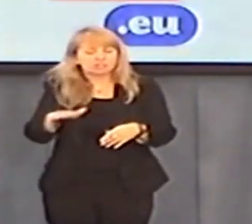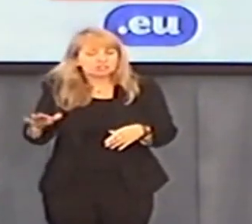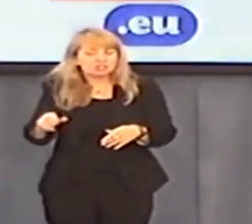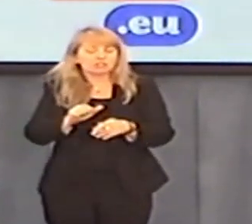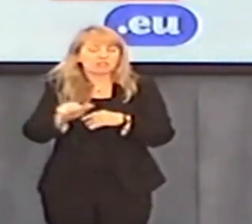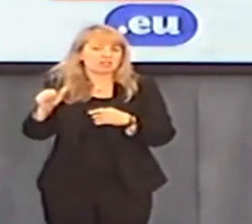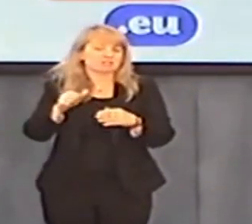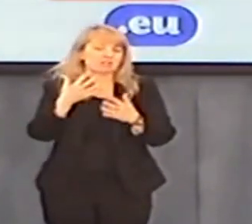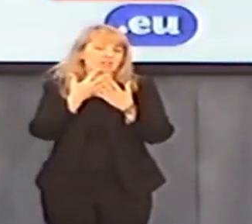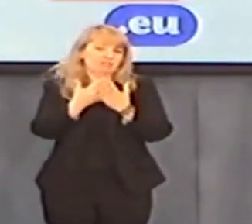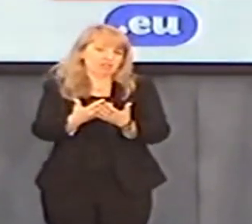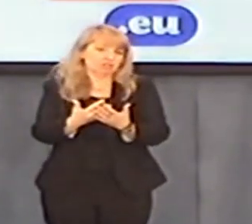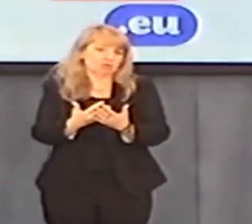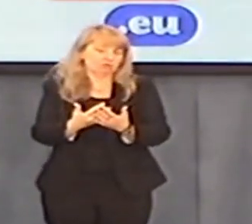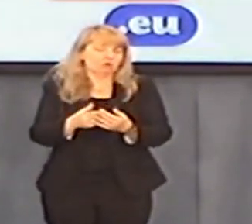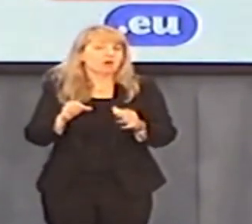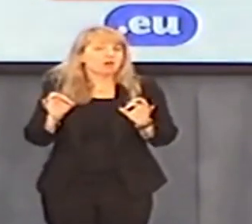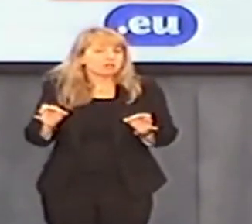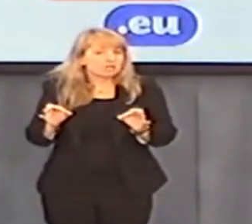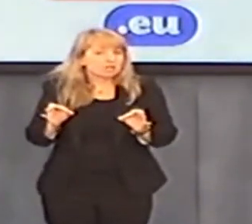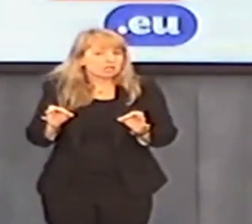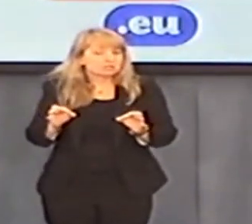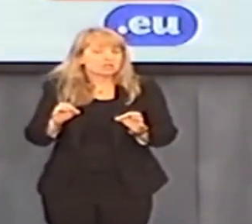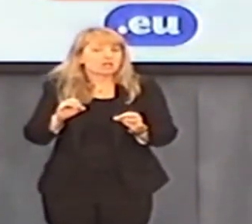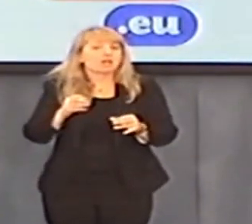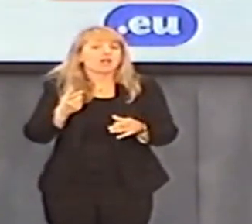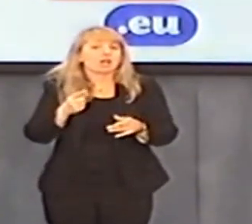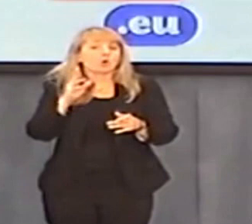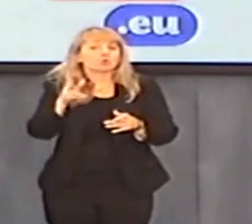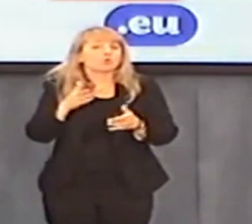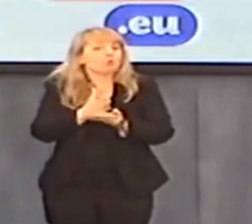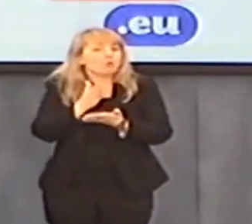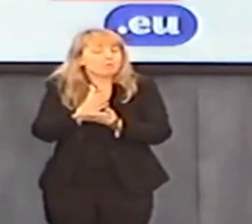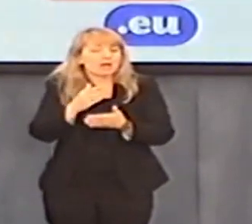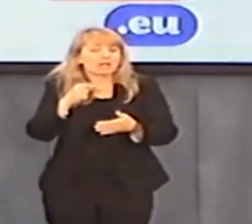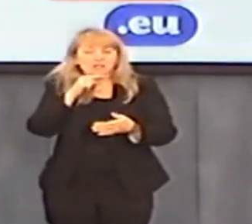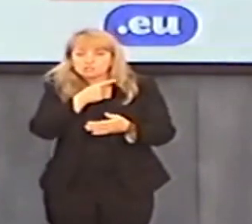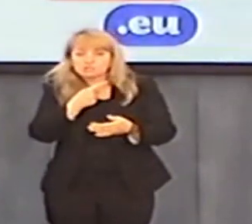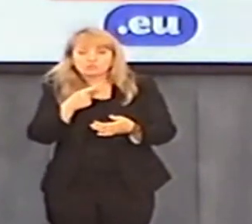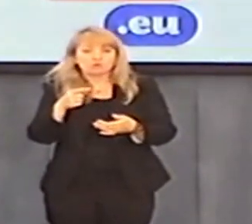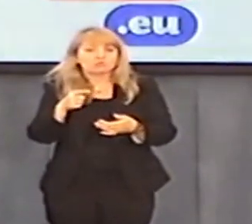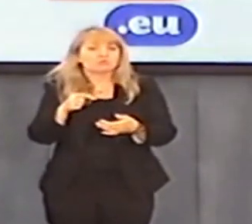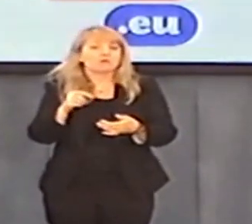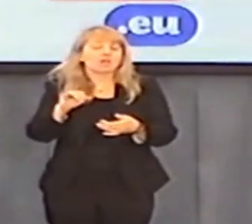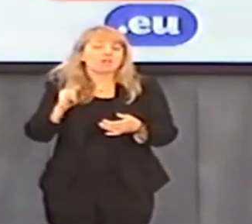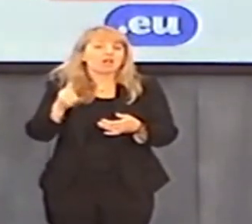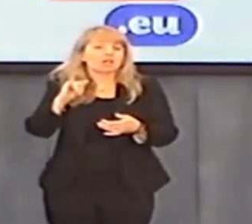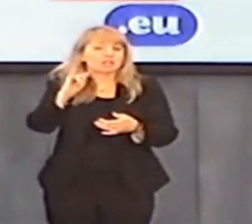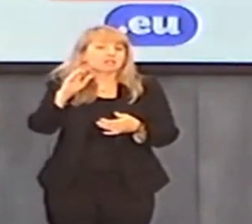Piotr Ikonowicz, osoba, która wspiera osoby pokrzywdzone, która